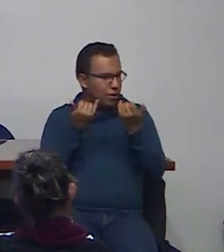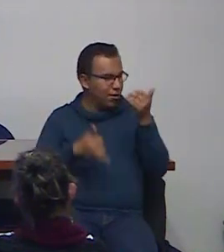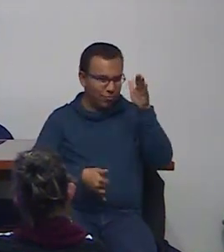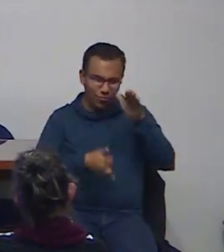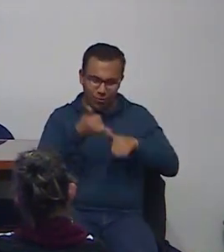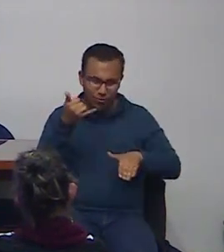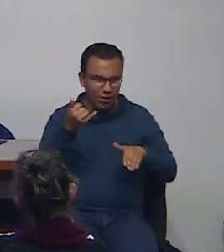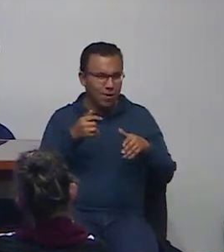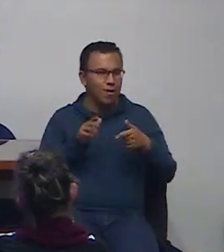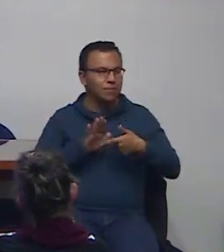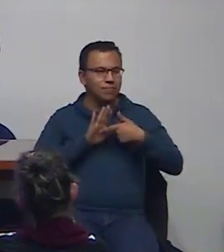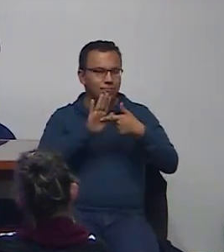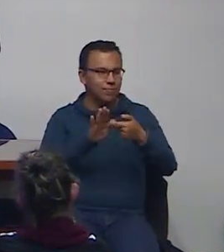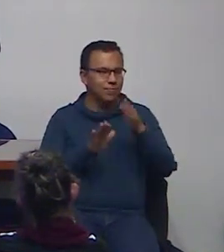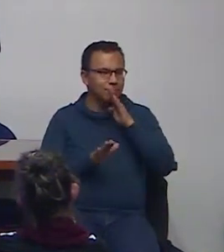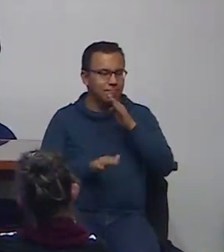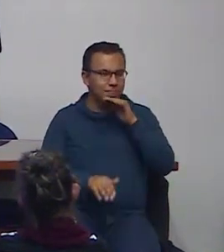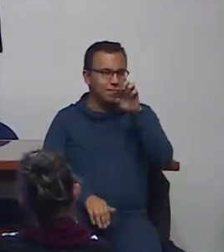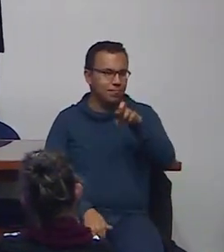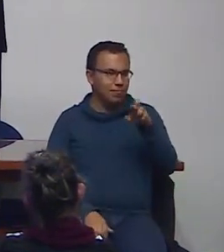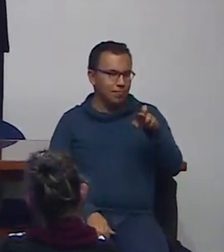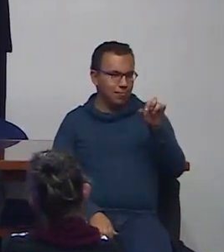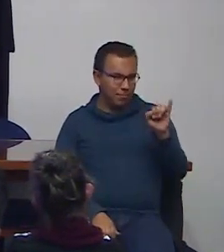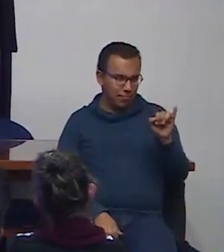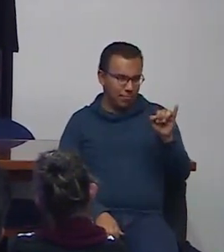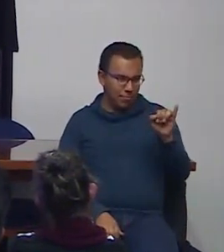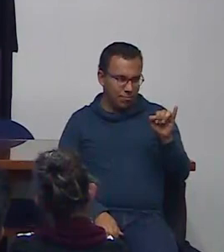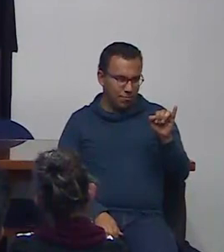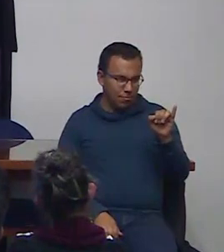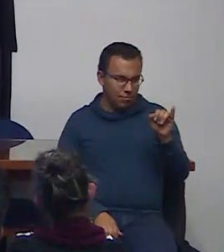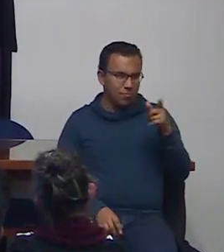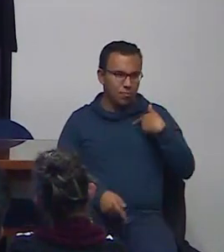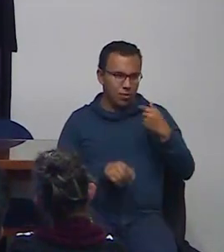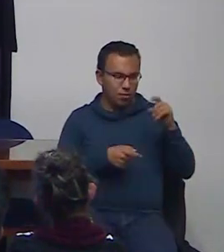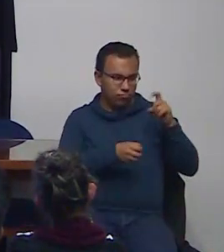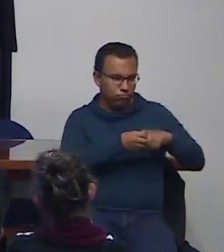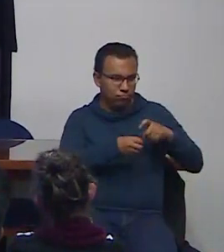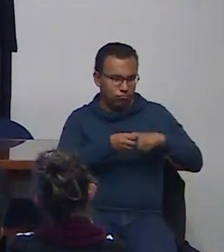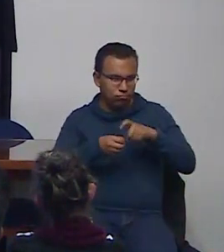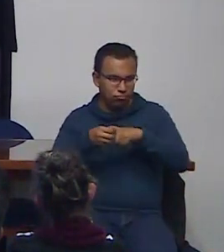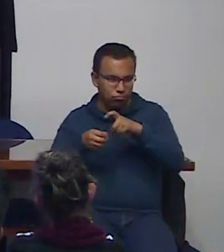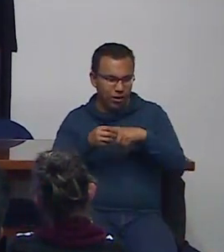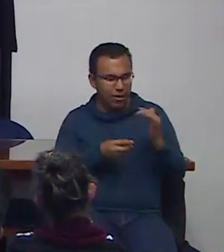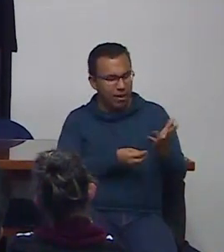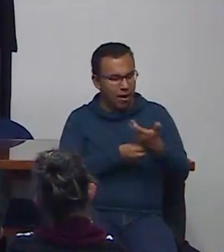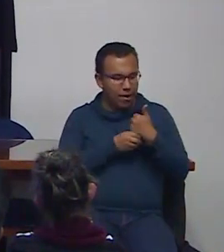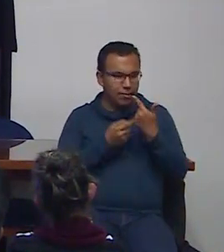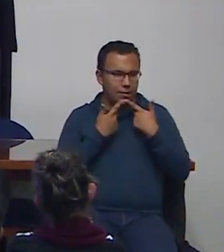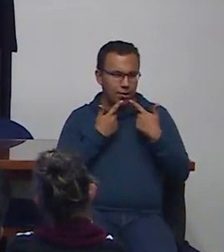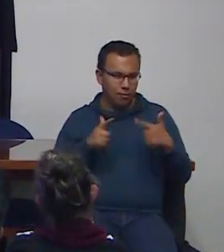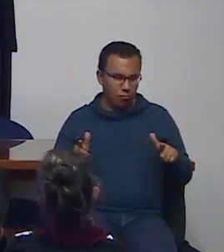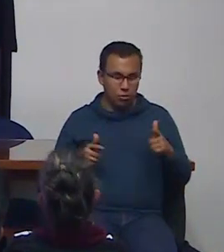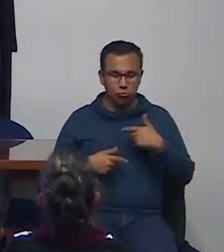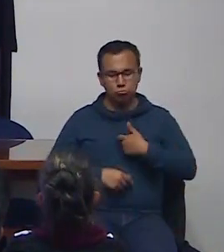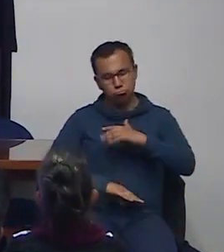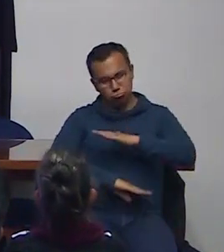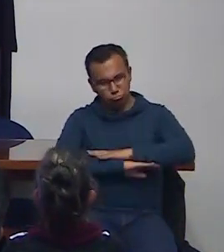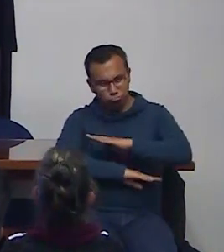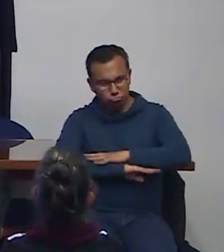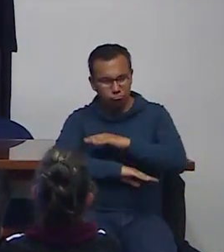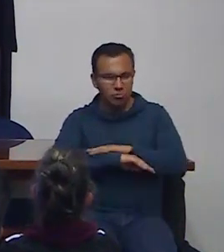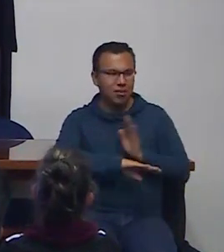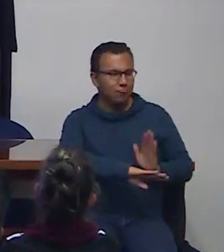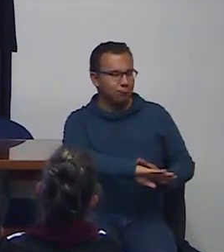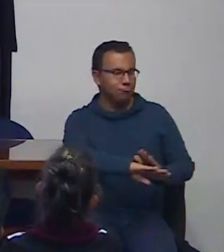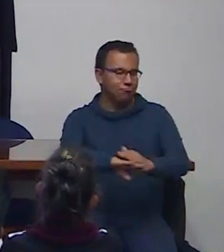costumbre con la presentación de los pis de la licenciatura que están adscritos a la línea de artes y lenguajes yo muy juiciosamente les